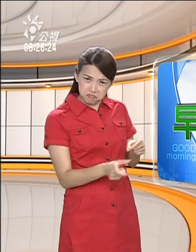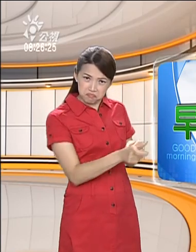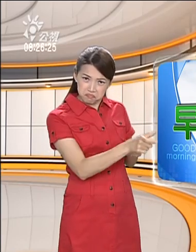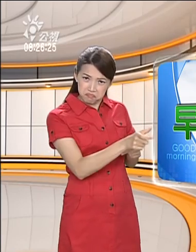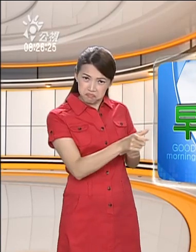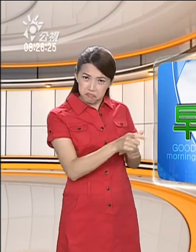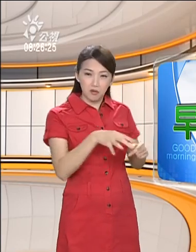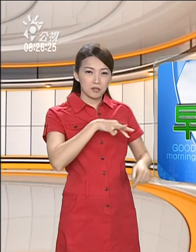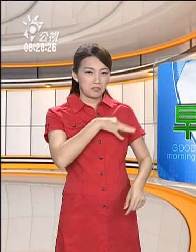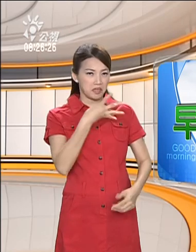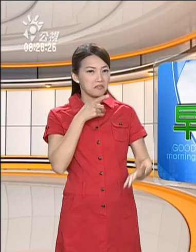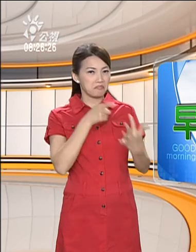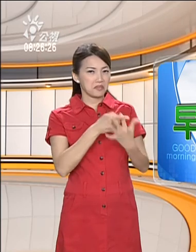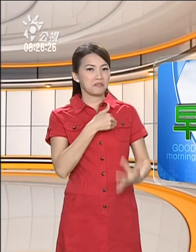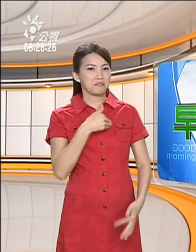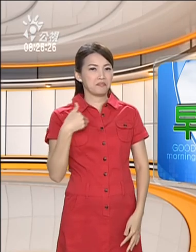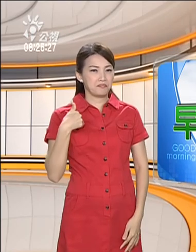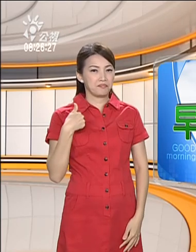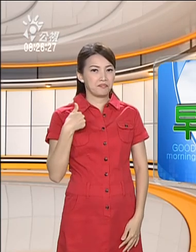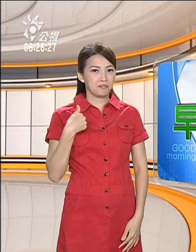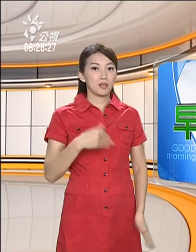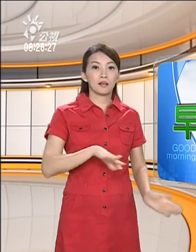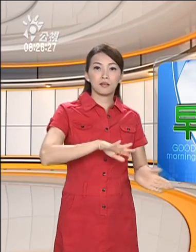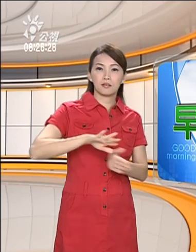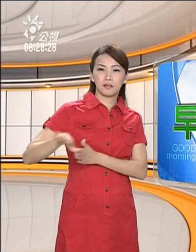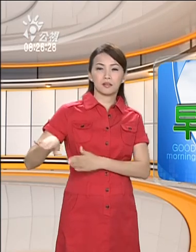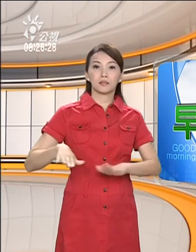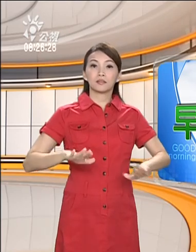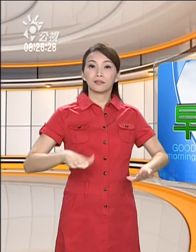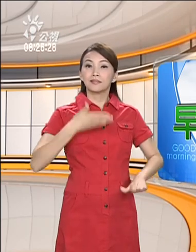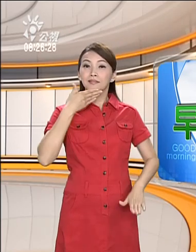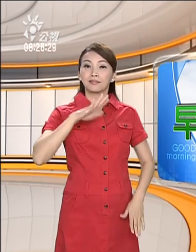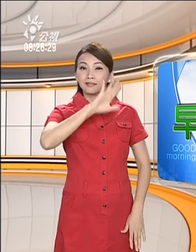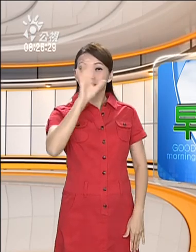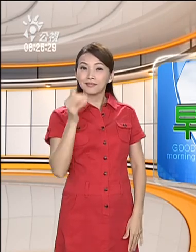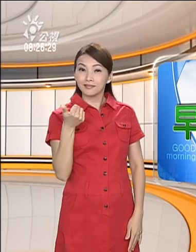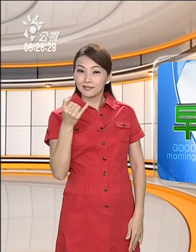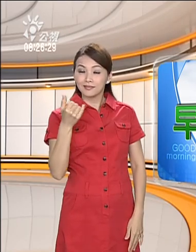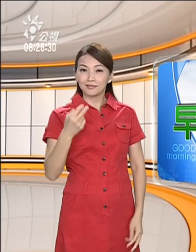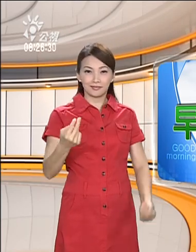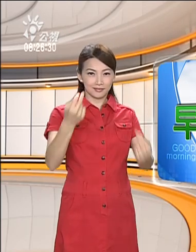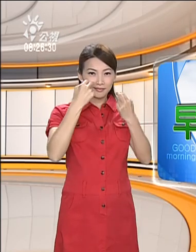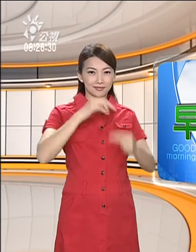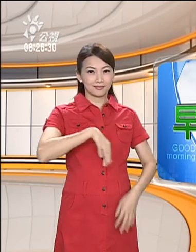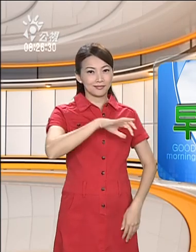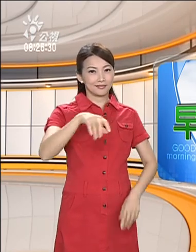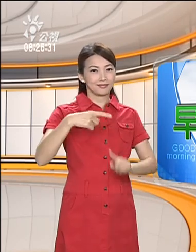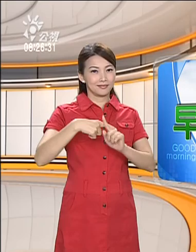今天各地白天的气温，我们来看看详细的气象资料。